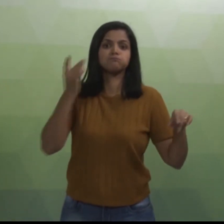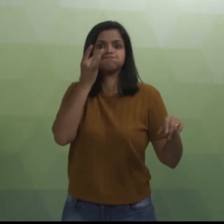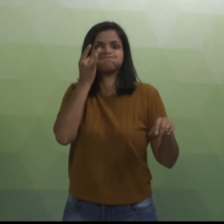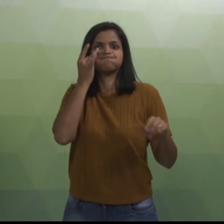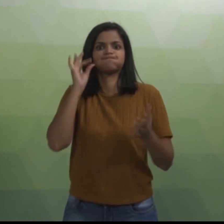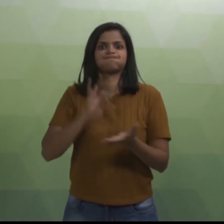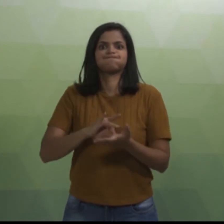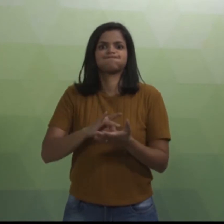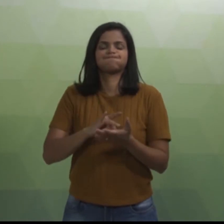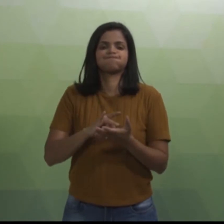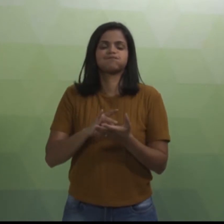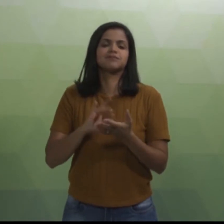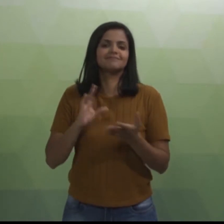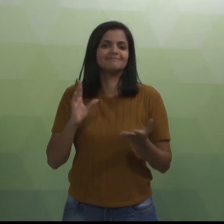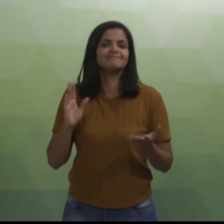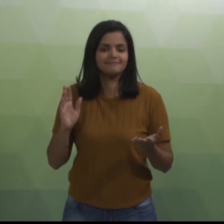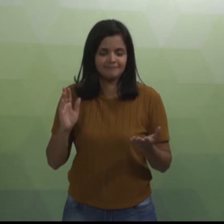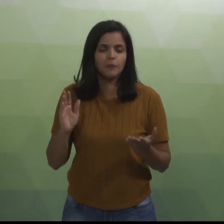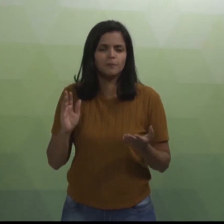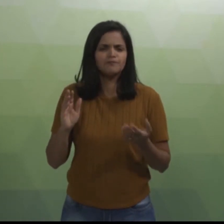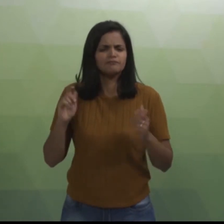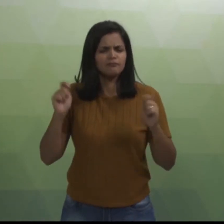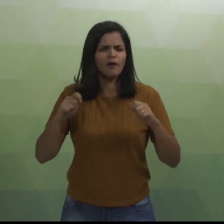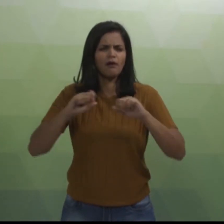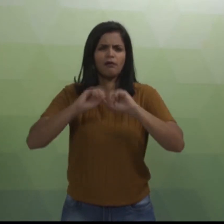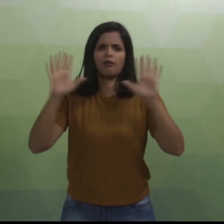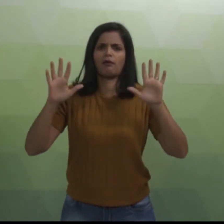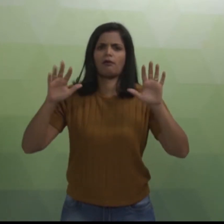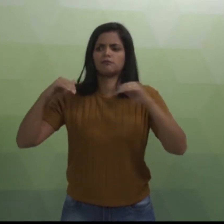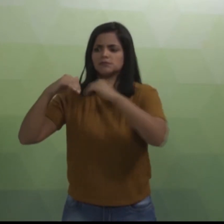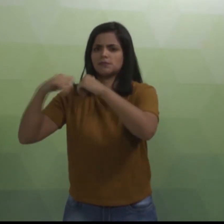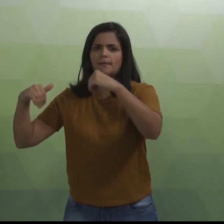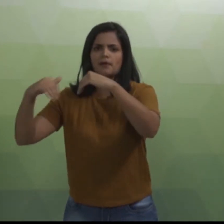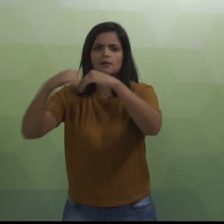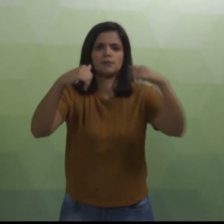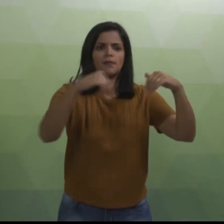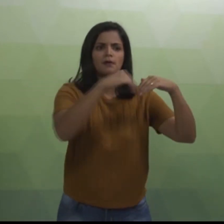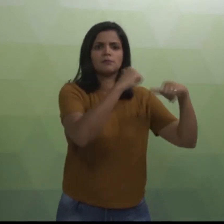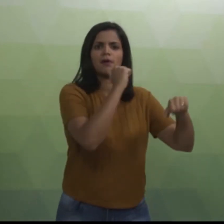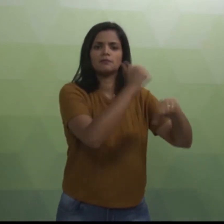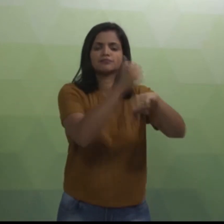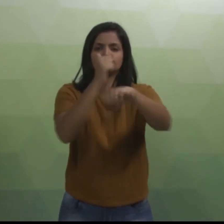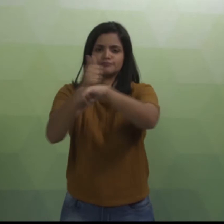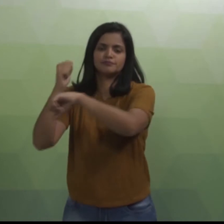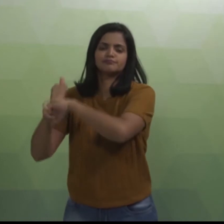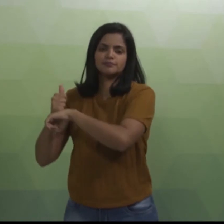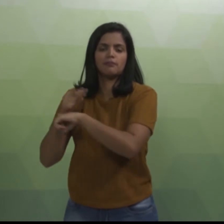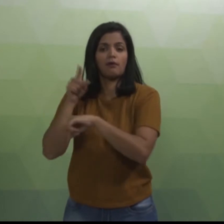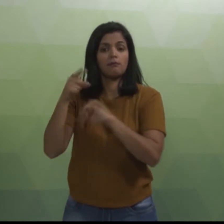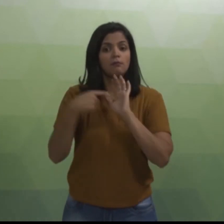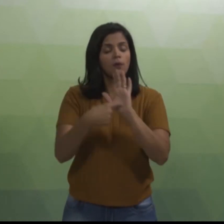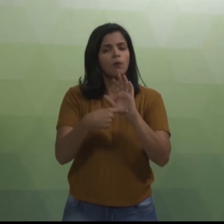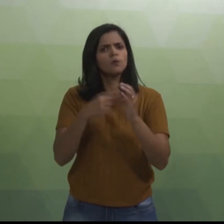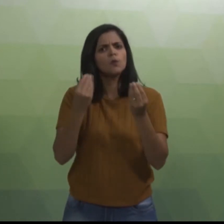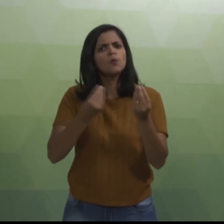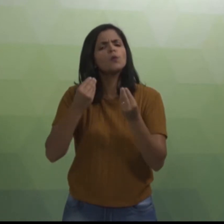Então, veja que podemos fazer exemplos, colocando essas pessoas no discurso, de forma que fique claro, tenho que